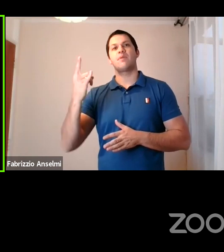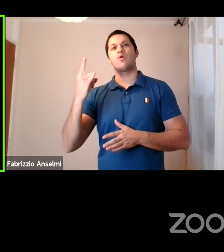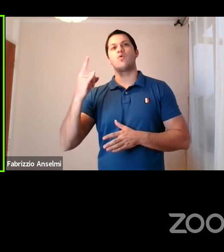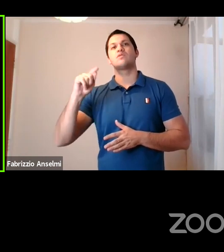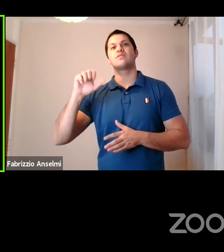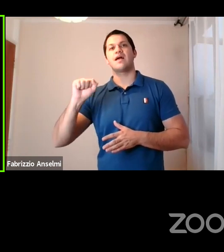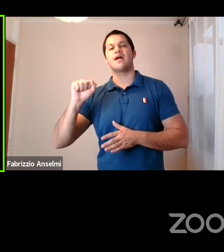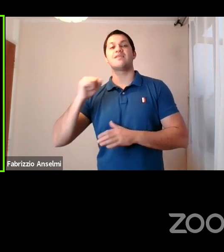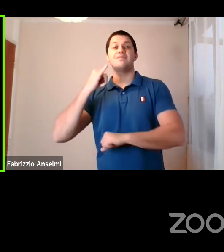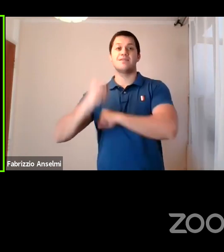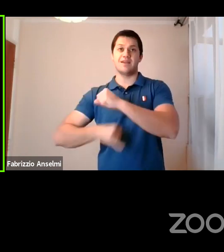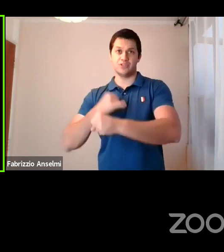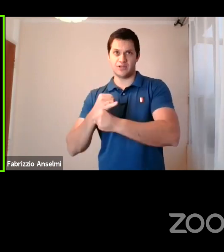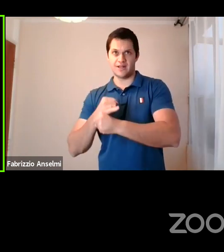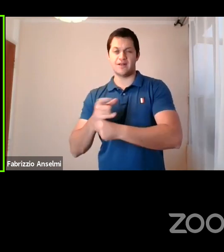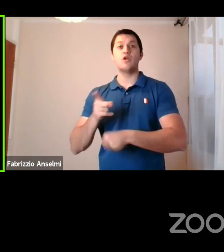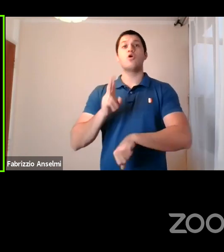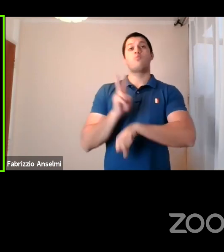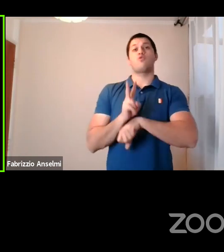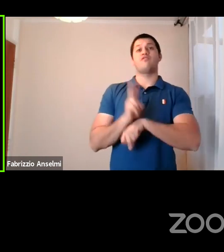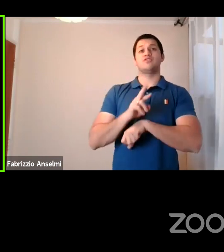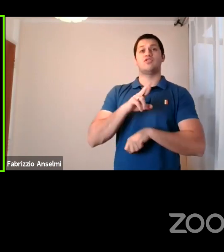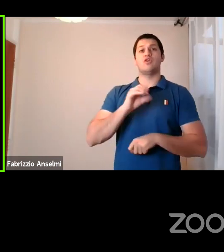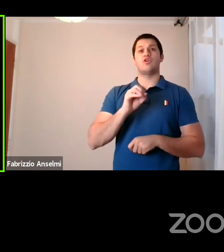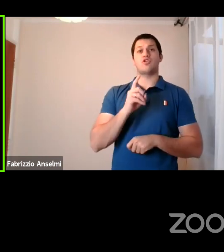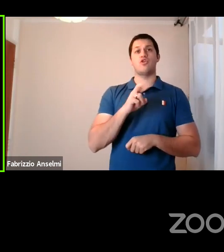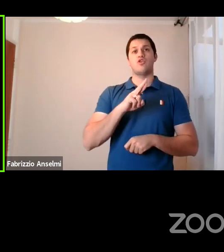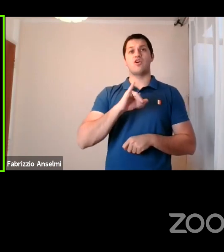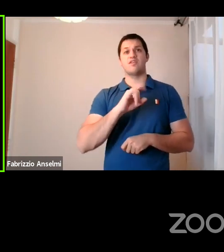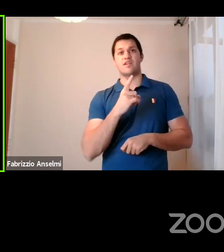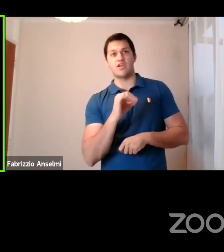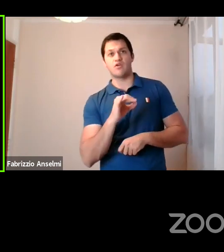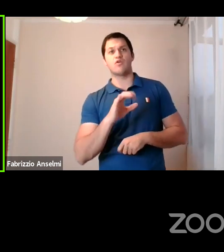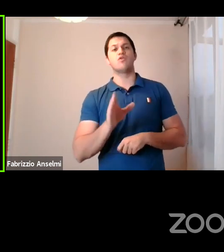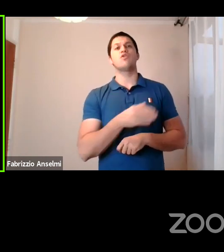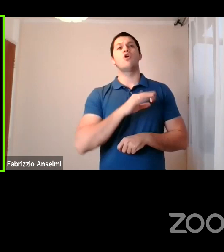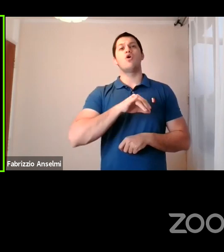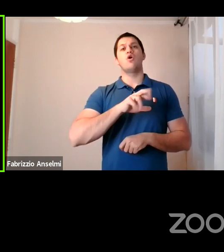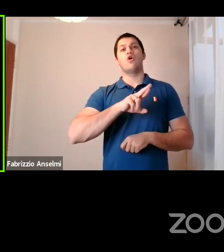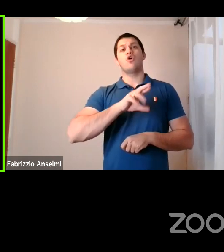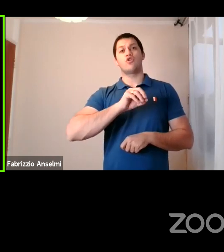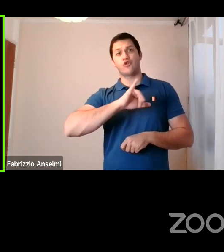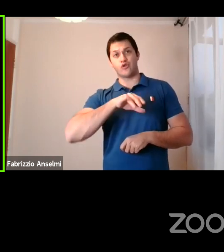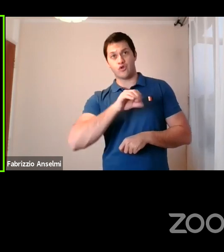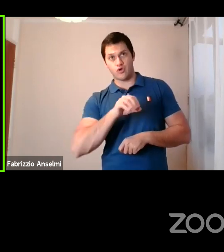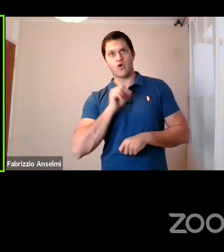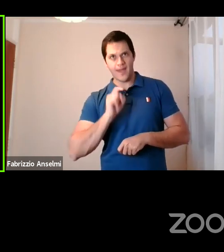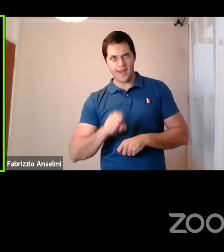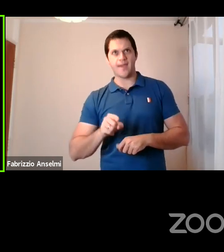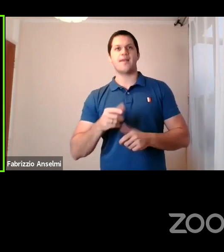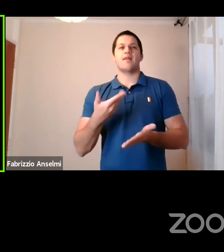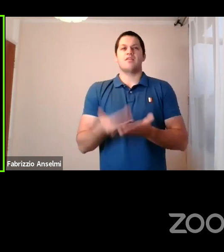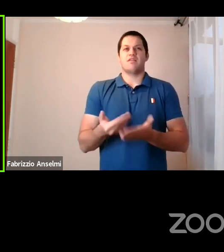profesor Rodrigo Rojo, que también integró a nuestro equipo de trabajo con ese tremendo aporte. Y desarrollamos en esta